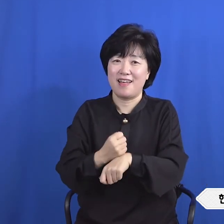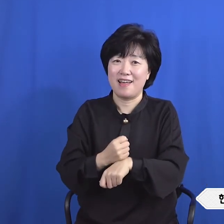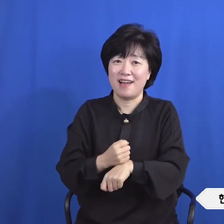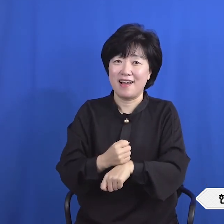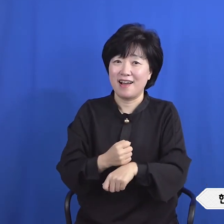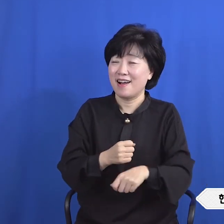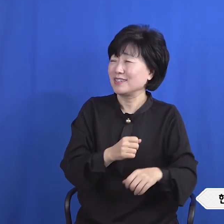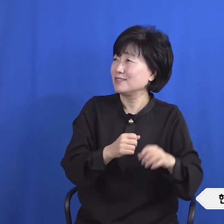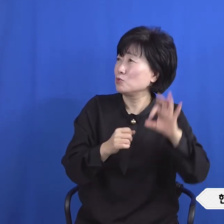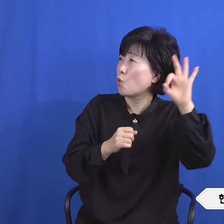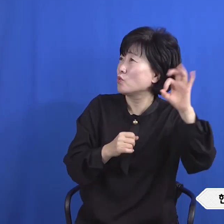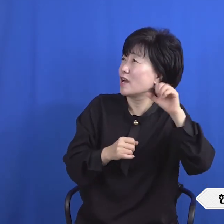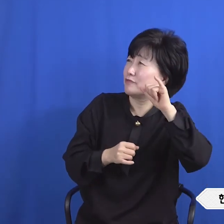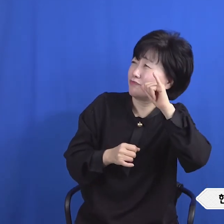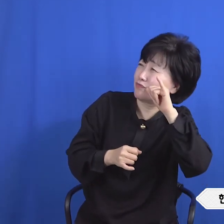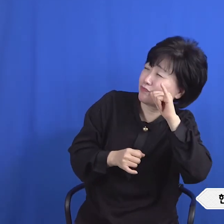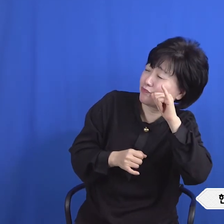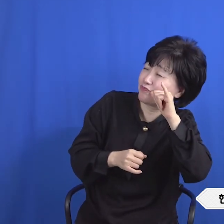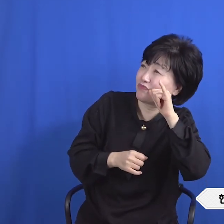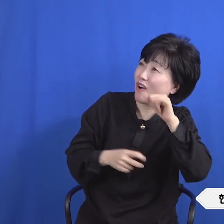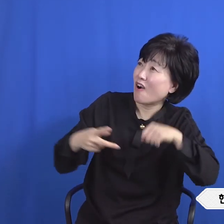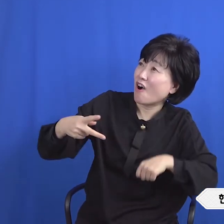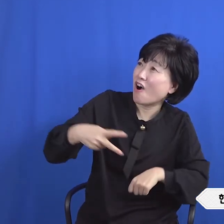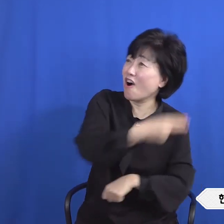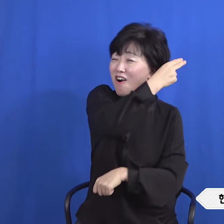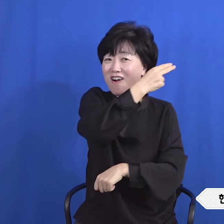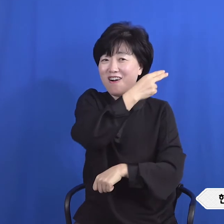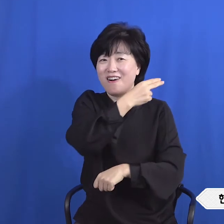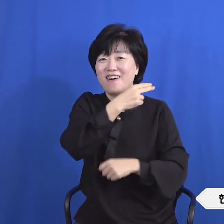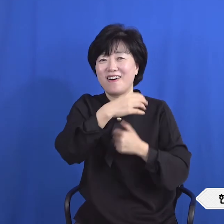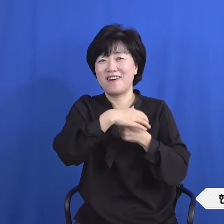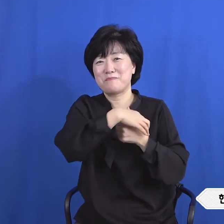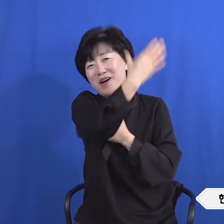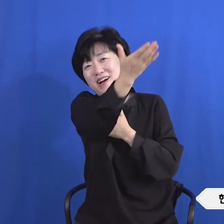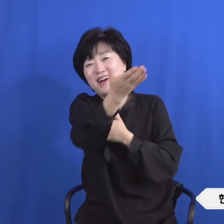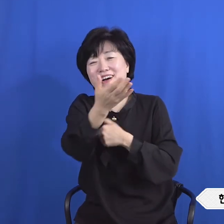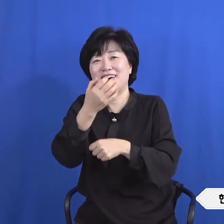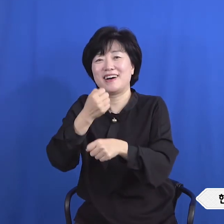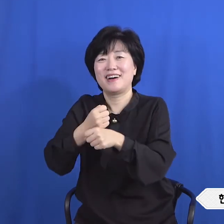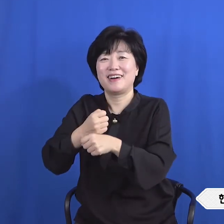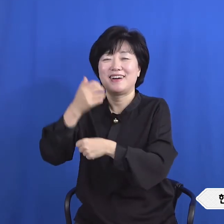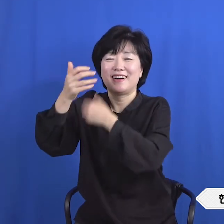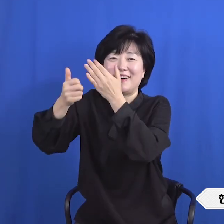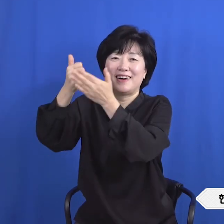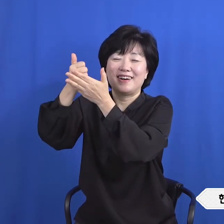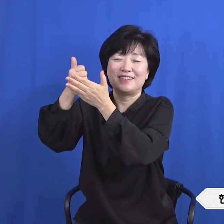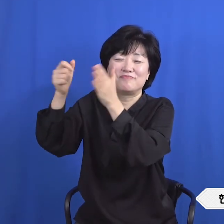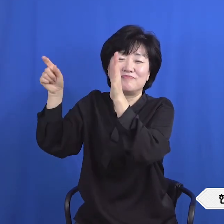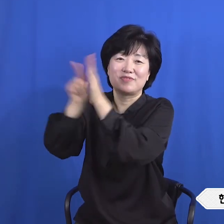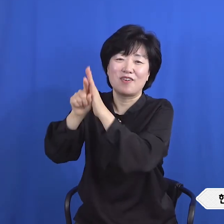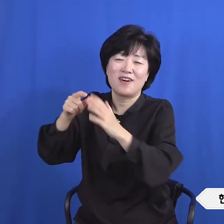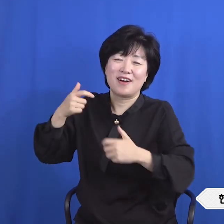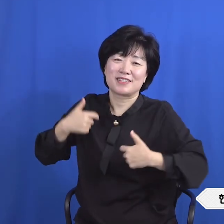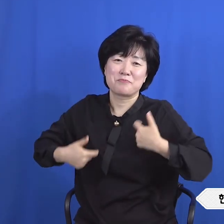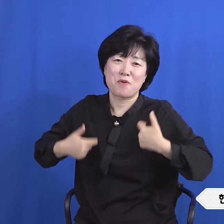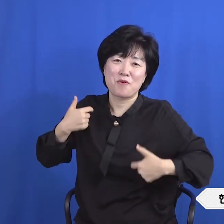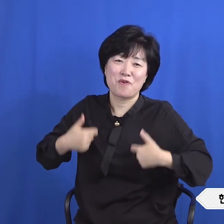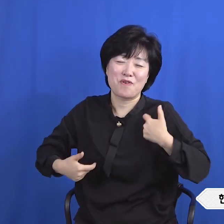중독에서 완전히 그 굴레에서 이제 해방이 된 것입니다. 그래서 마음에 그 주체할 수 없는